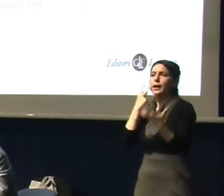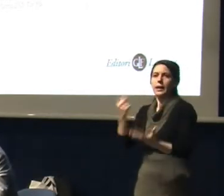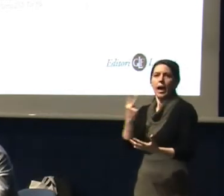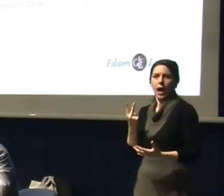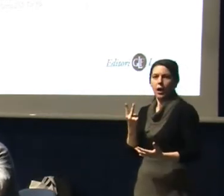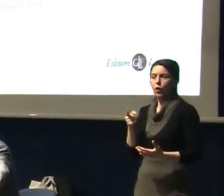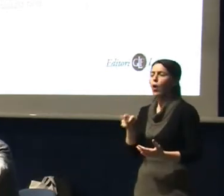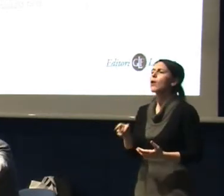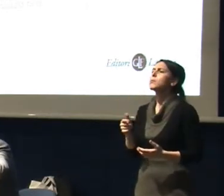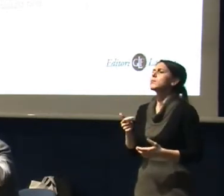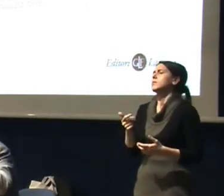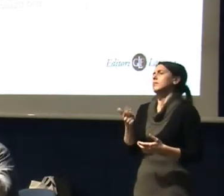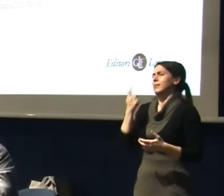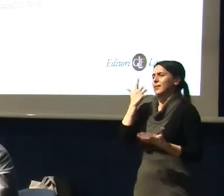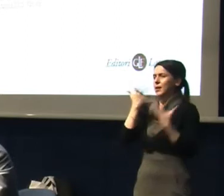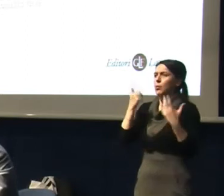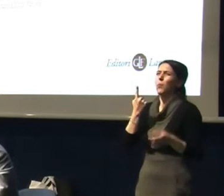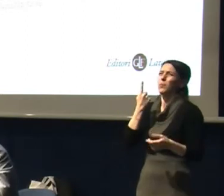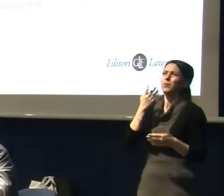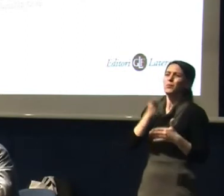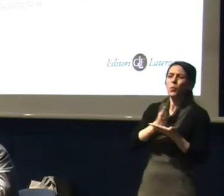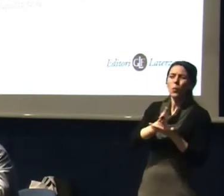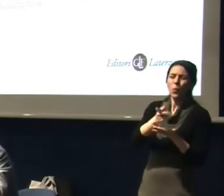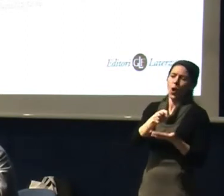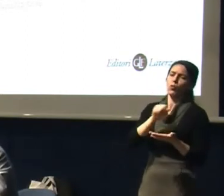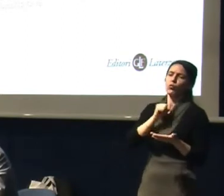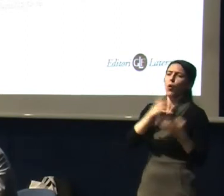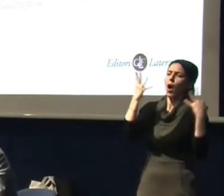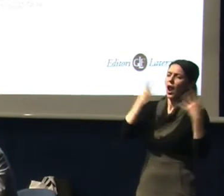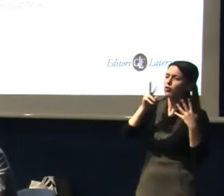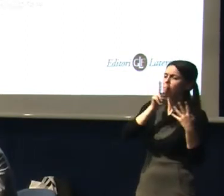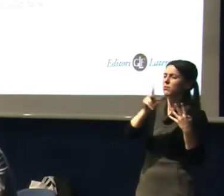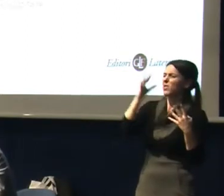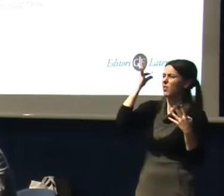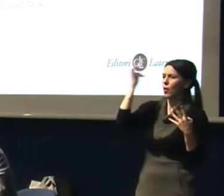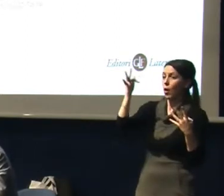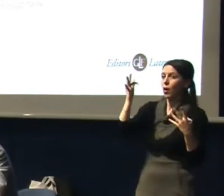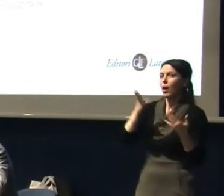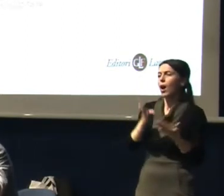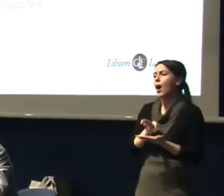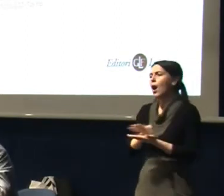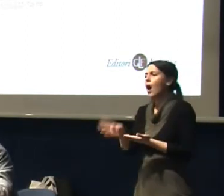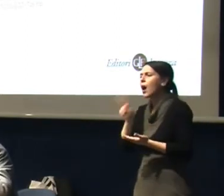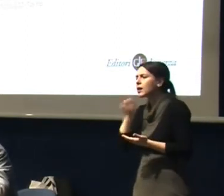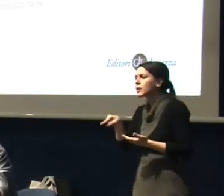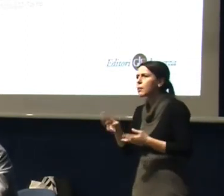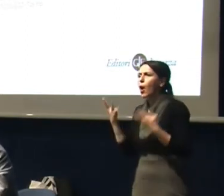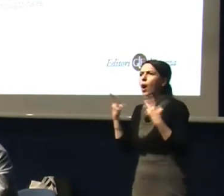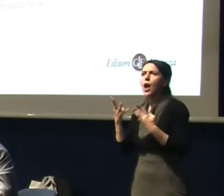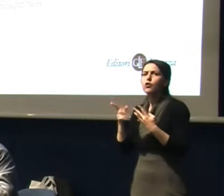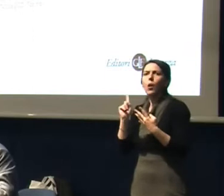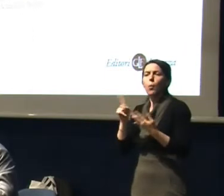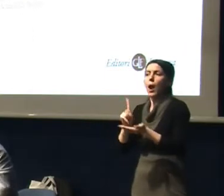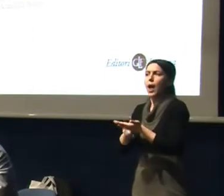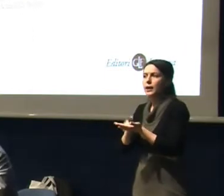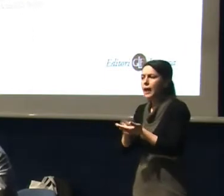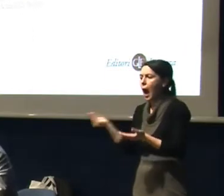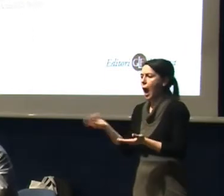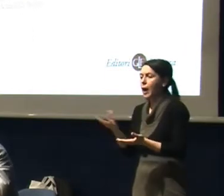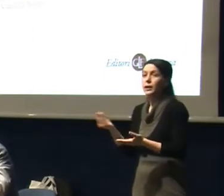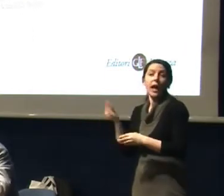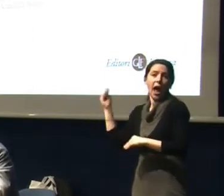conto sono i ragionamenti filosofici un conto è basare il ragionamento sui dati che vengono via via forniti sempre